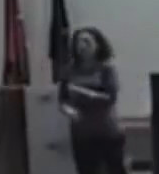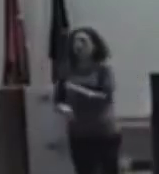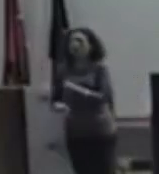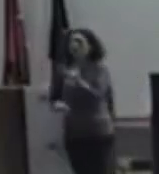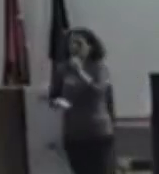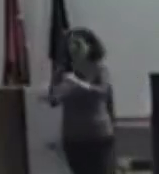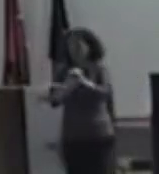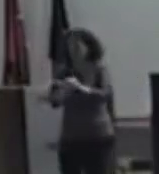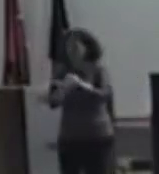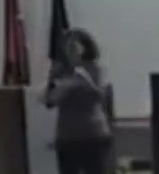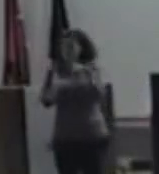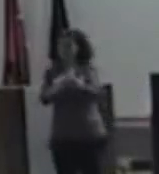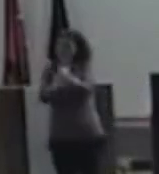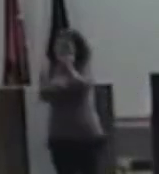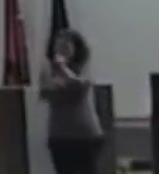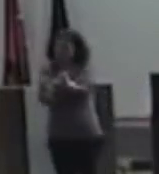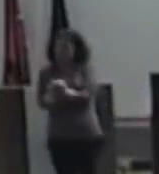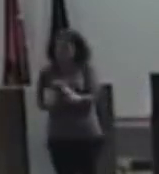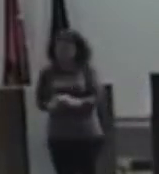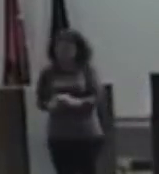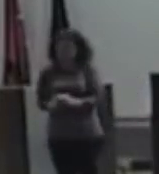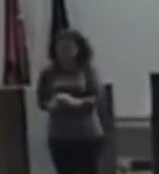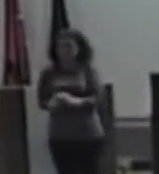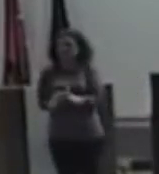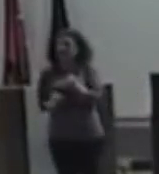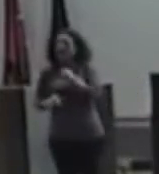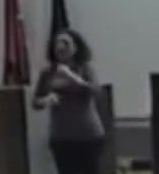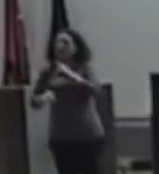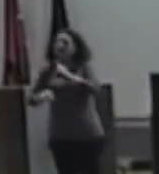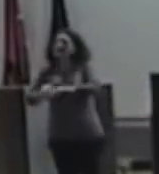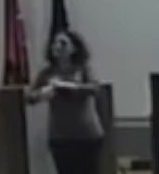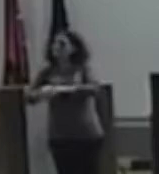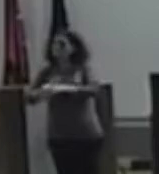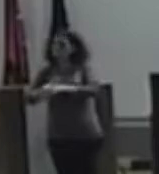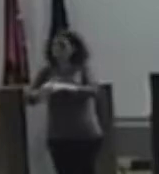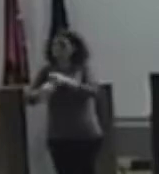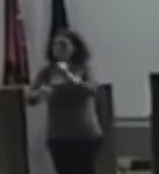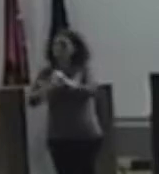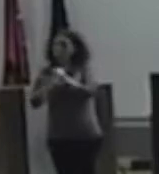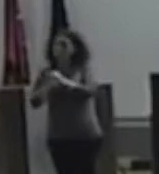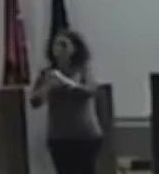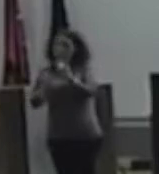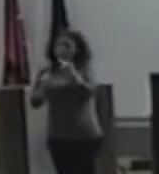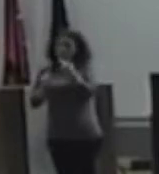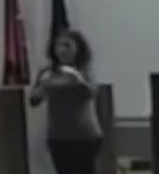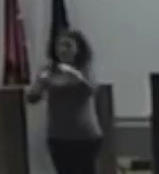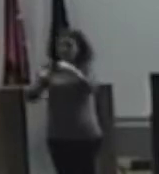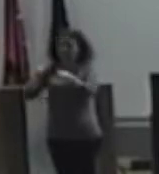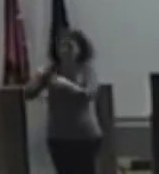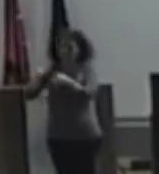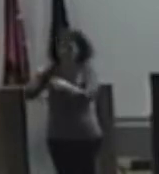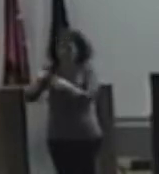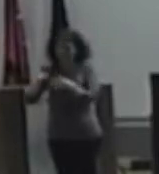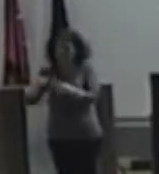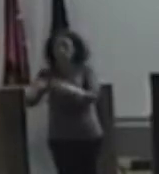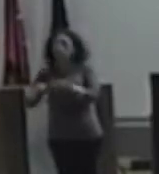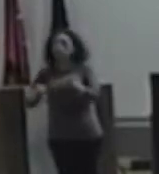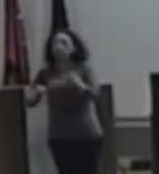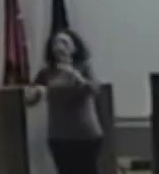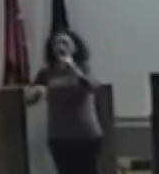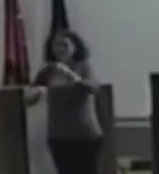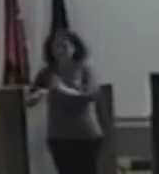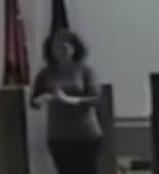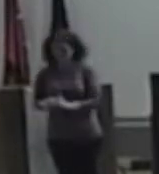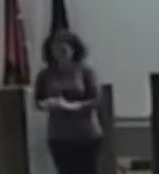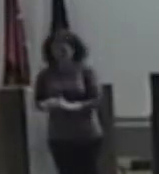se resume esto en que hay un decalaje de unos minutos entre uno y otro, pero no es tan sencillo como un decalaje, porque es